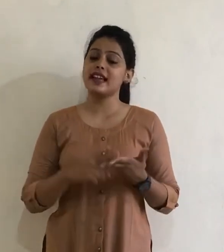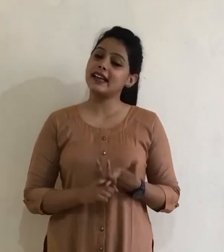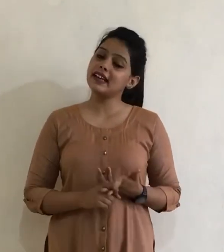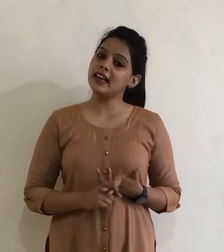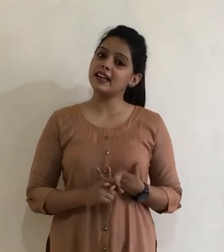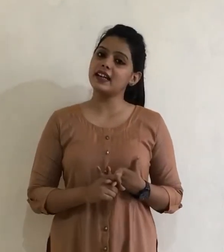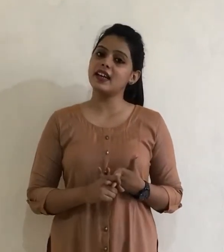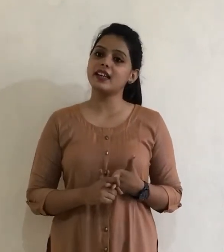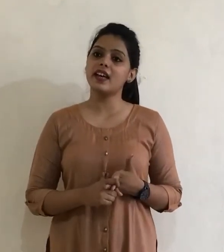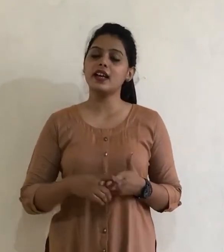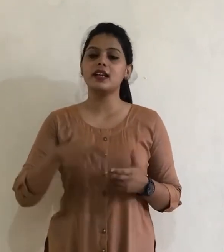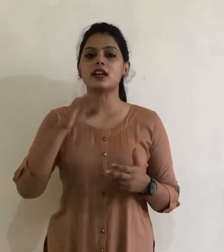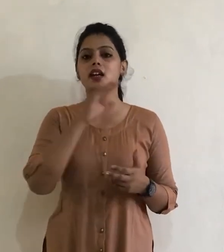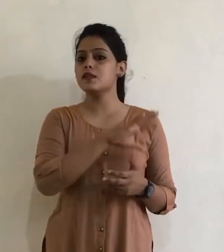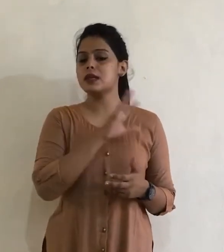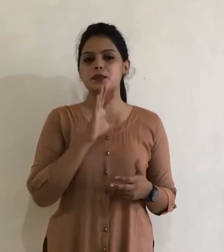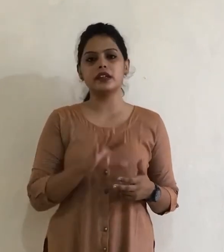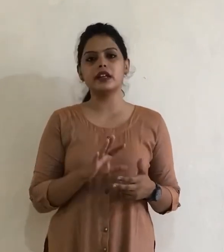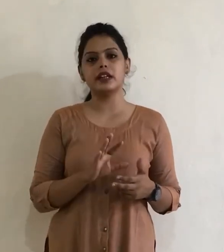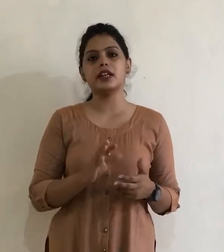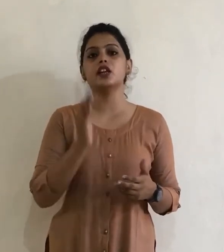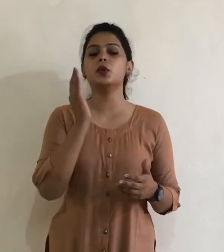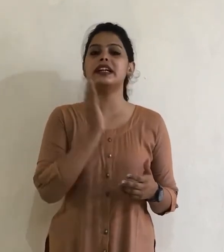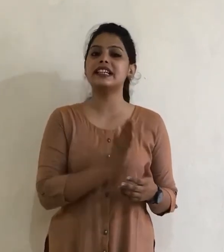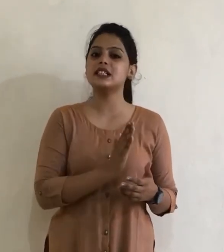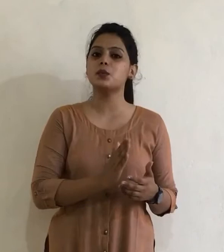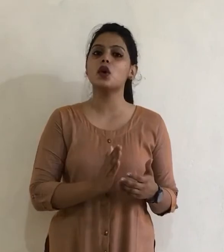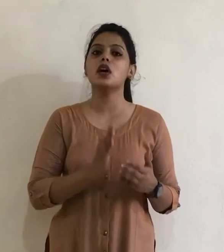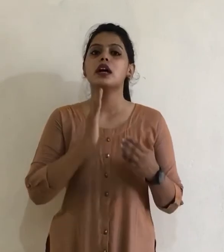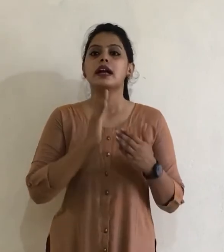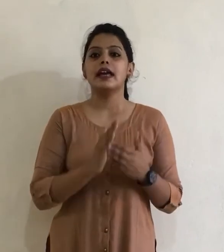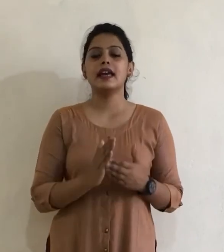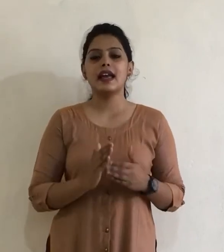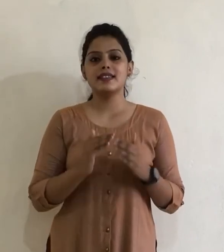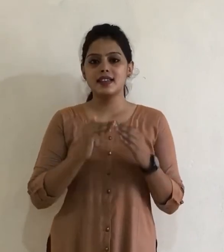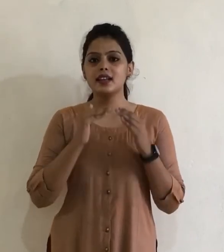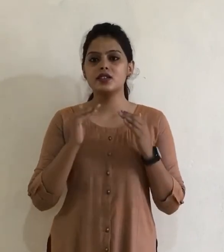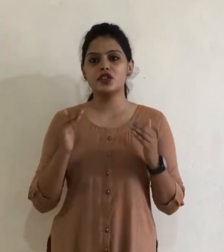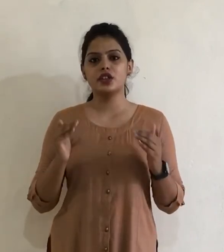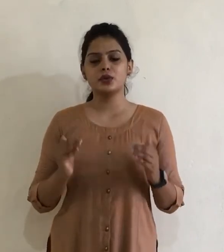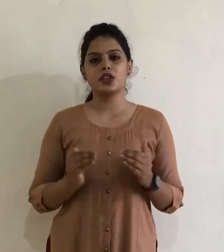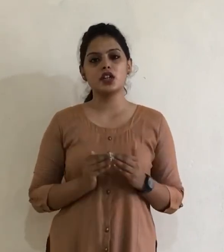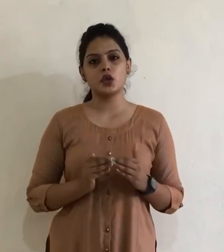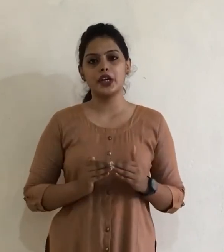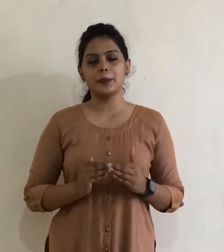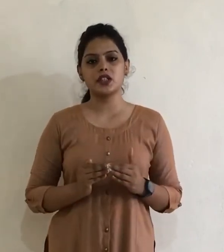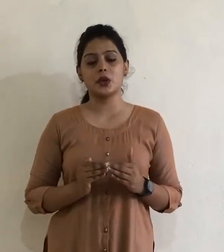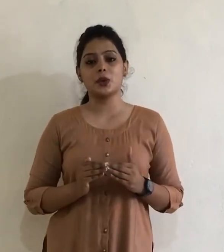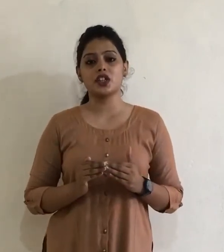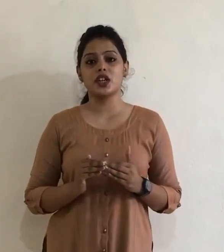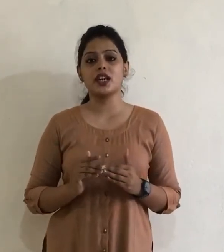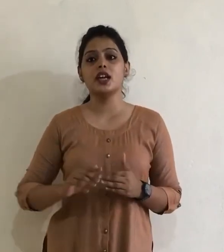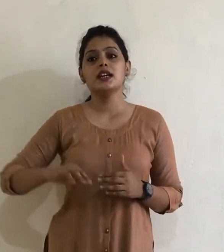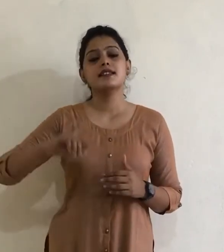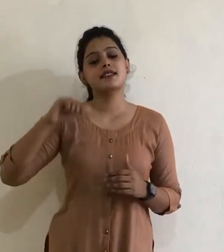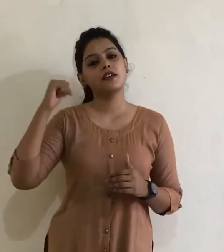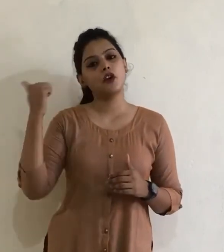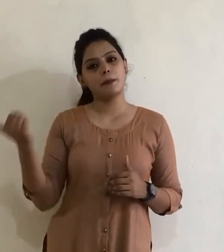सेकेंड क्राइटेरिया ये है कि अगर वो सब्सिडियरी नहीं है तो एटलीस्ट वो एक ऐसा इंस्टीट्यूशन का जॉइंट वेंचर होना चाहिए जिसका